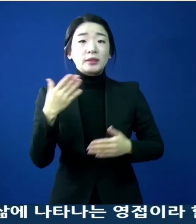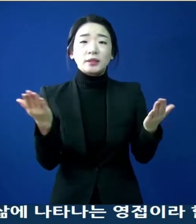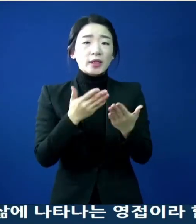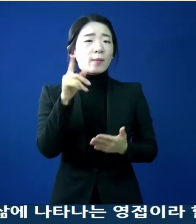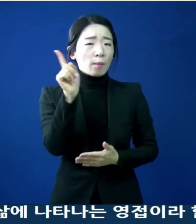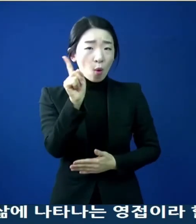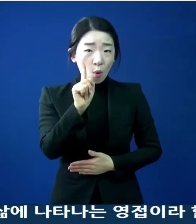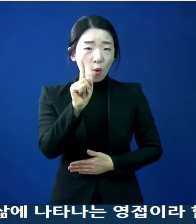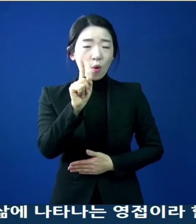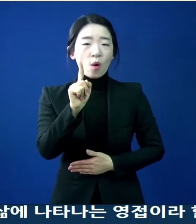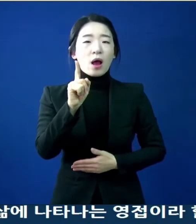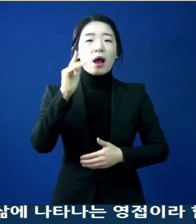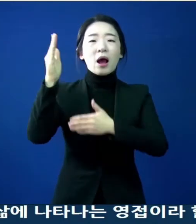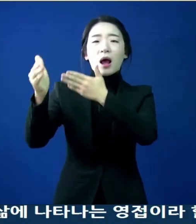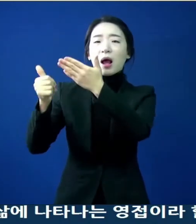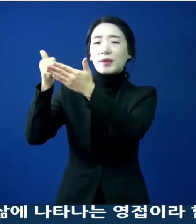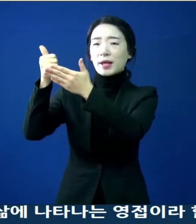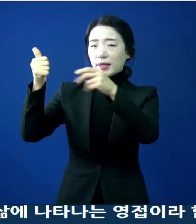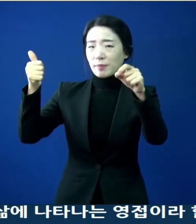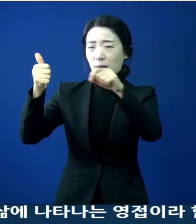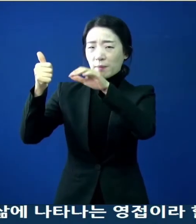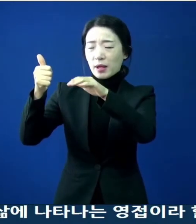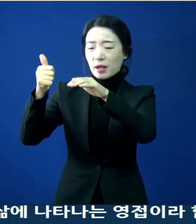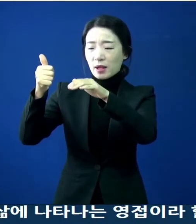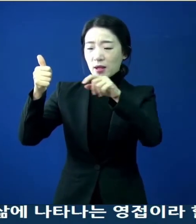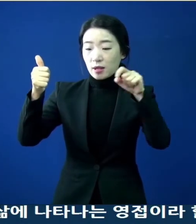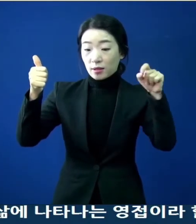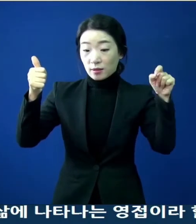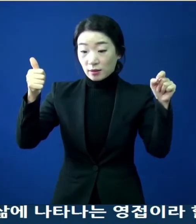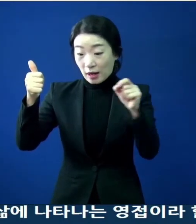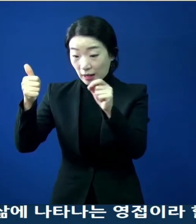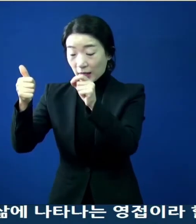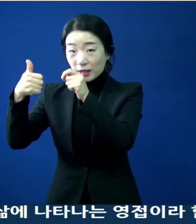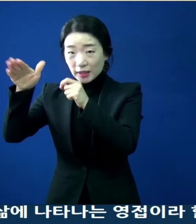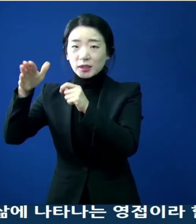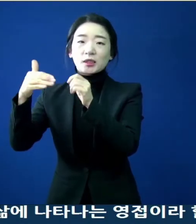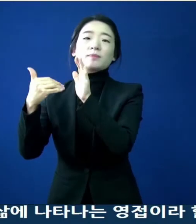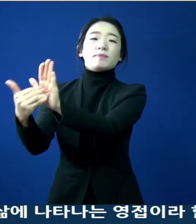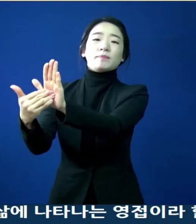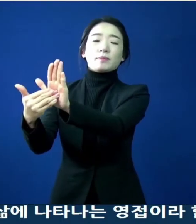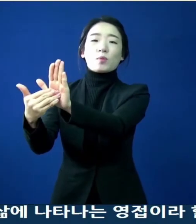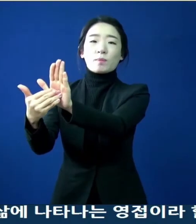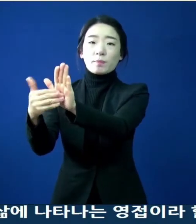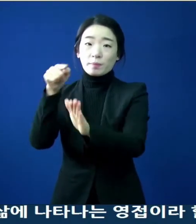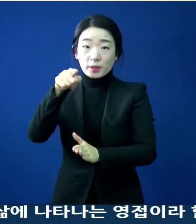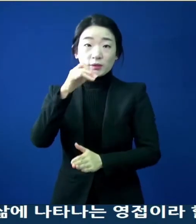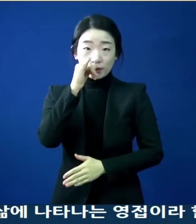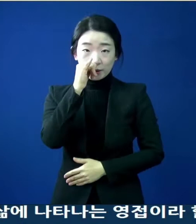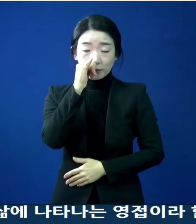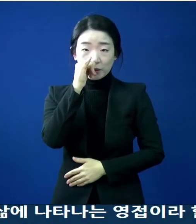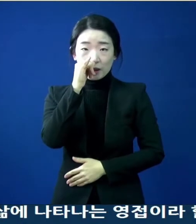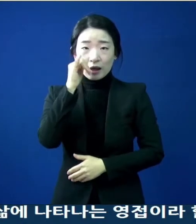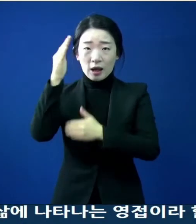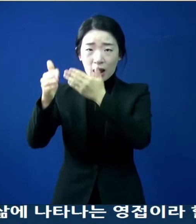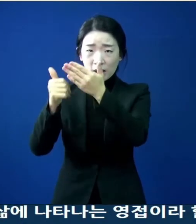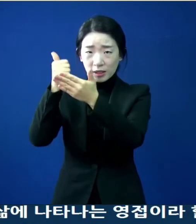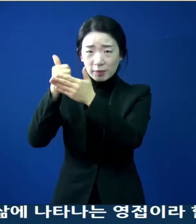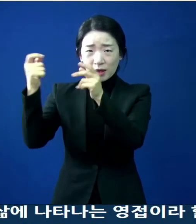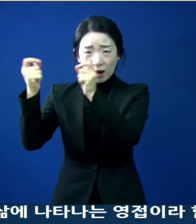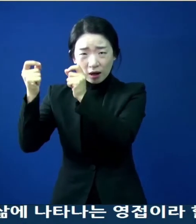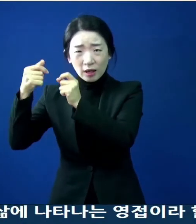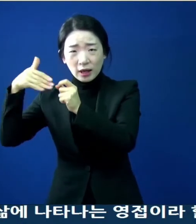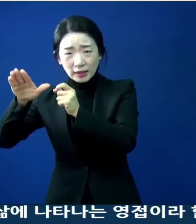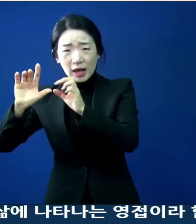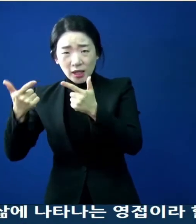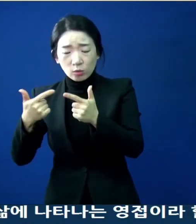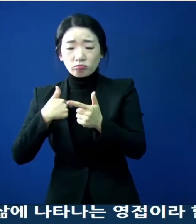겁니다. 그 마음을 지워버리는 겁니다. 그 열정을 식히게 하는 겁니다. 그래서 하나님과 가까이 하지 않아도 마음속에 어떤